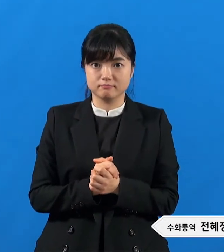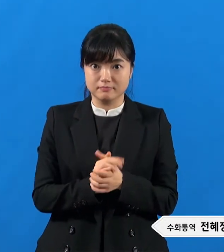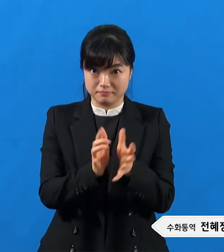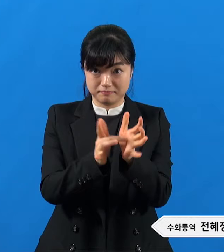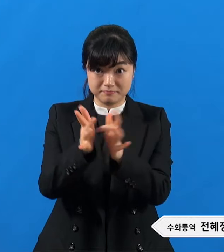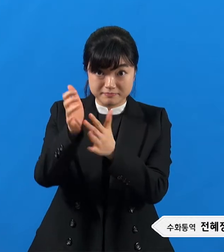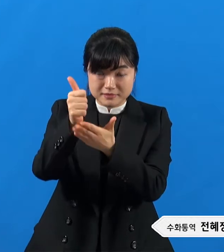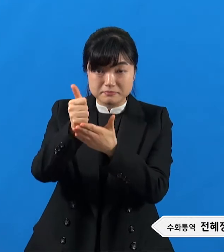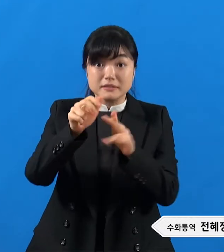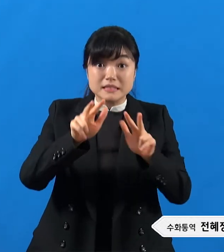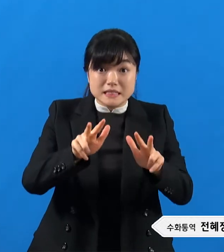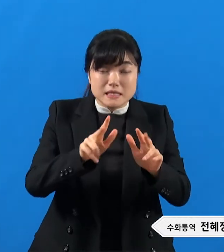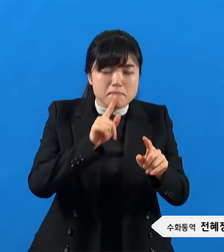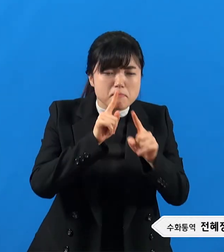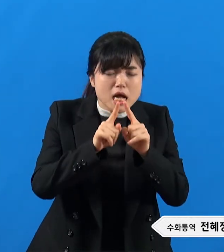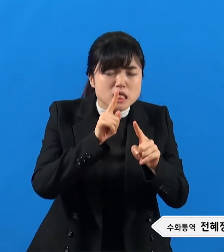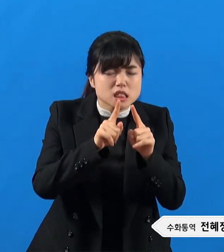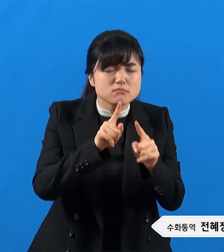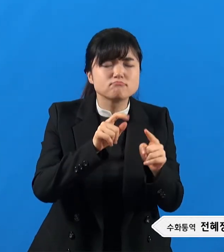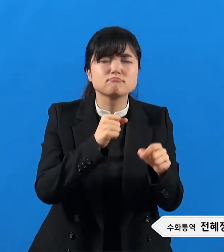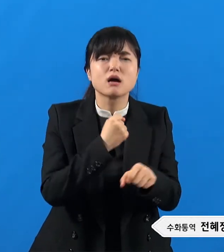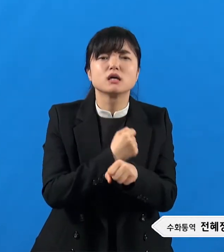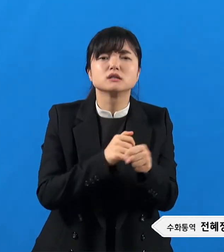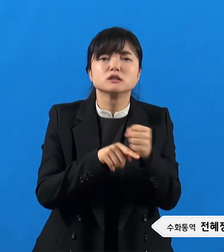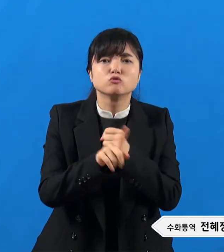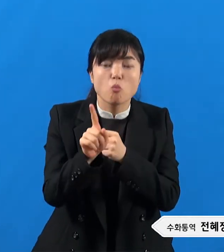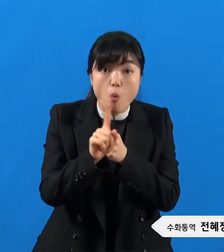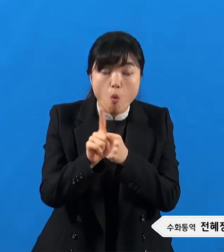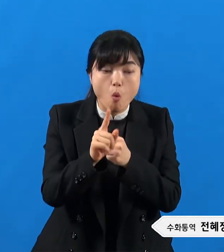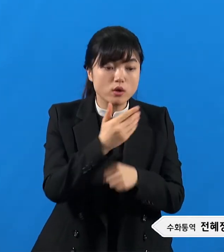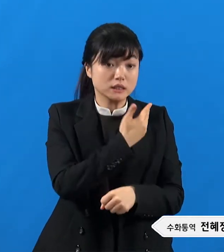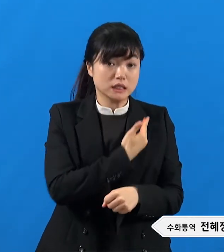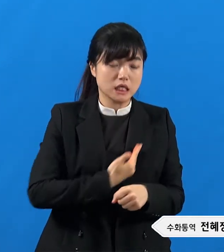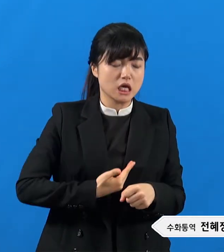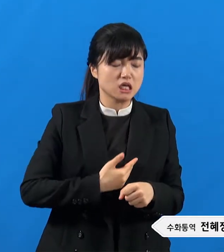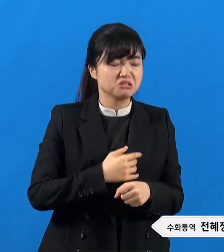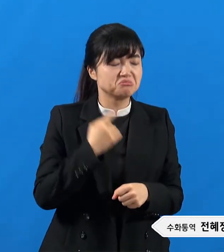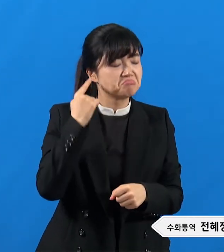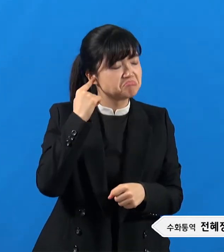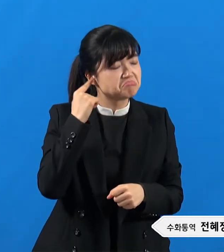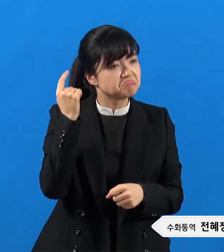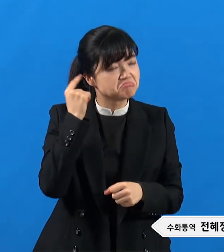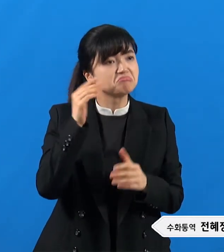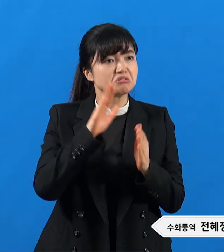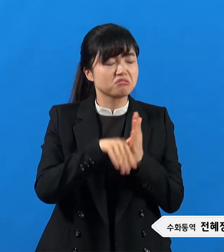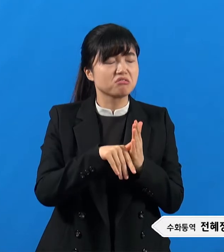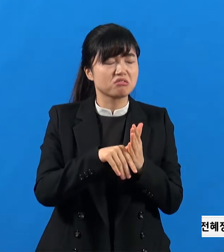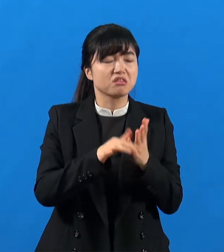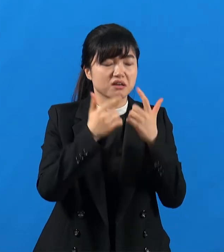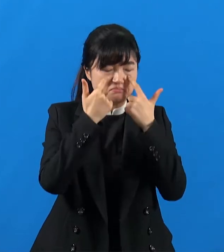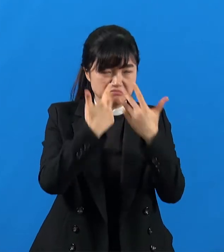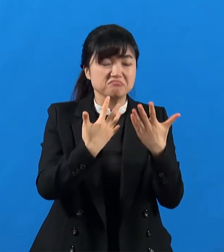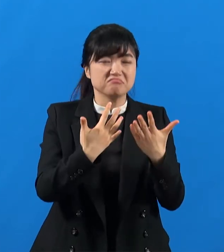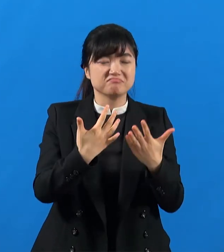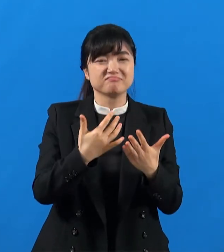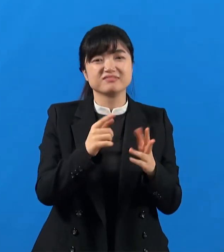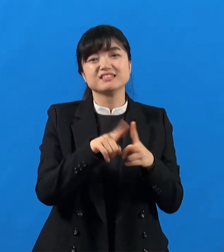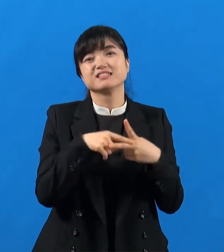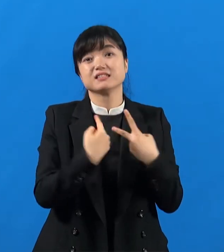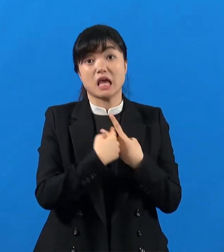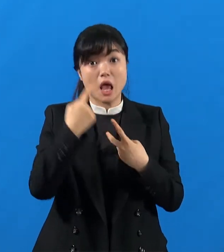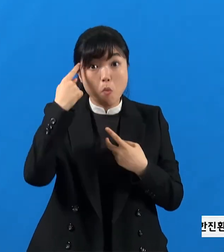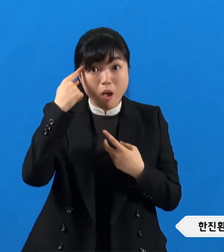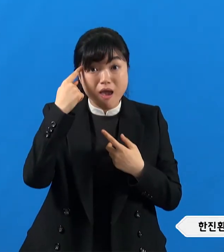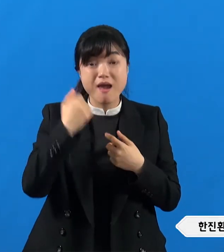예수님이 지금 이 말씀을 하실 때 이 말씀이 제자들 귀에는 쏙 들어왔을 것입니다.